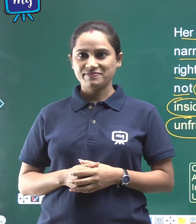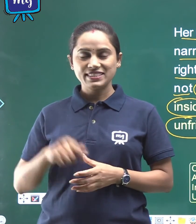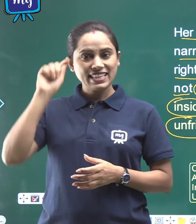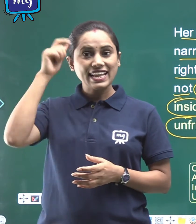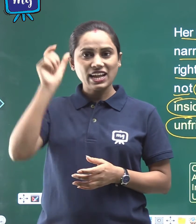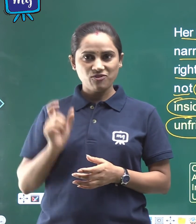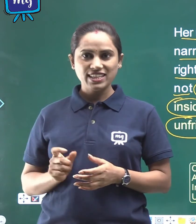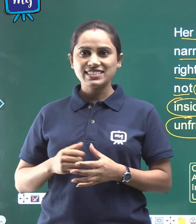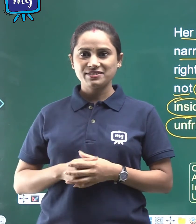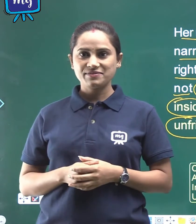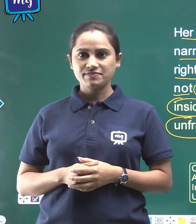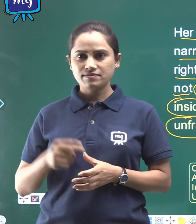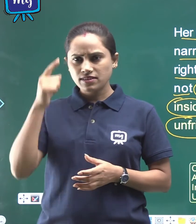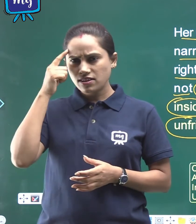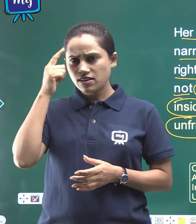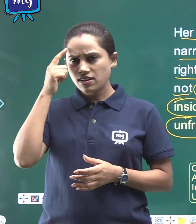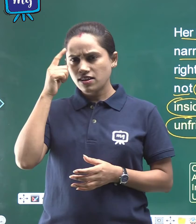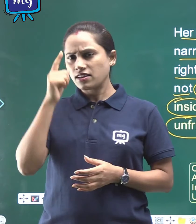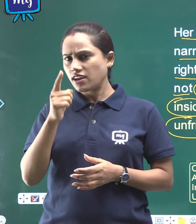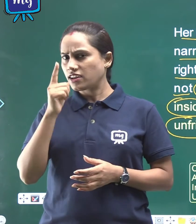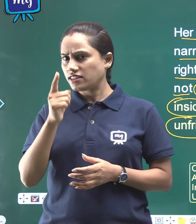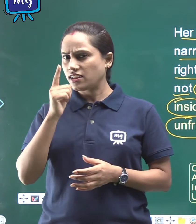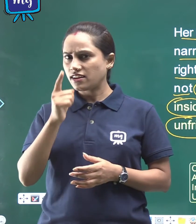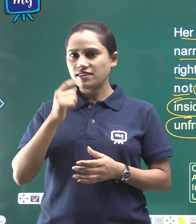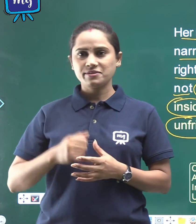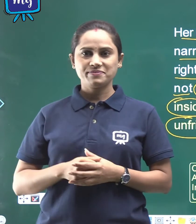convince, यकीन दिलाना.